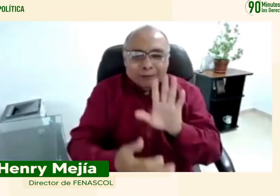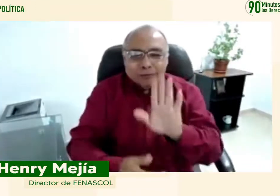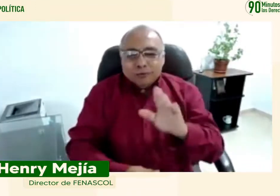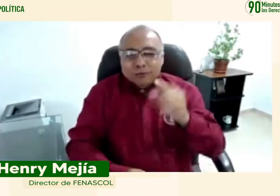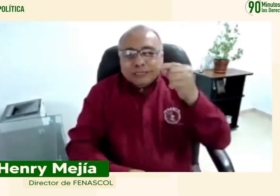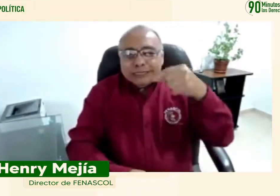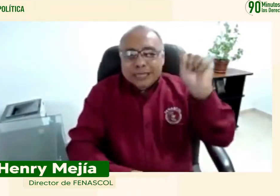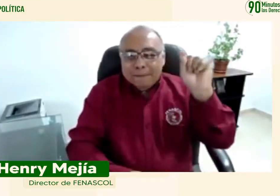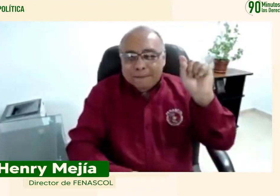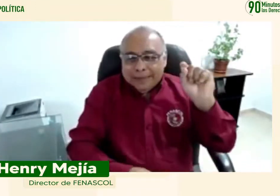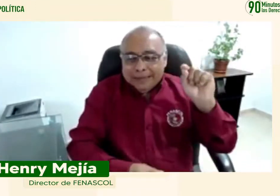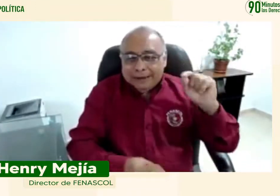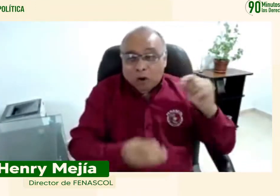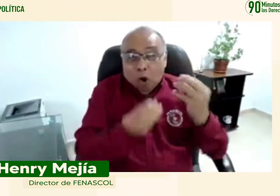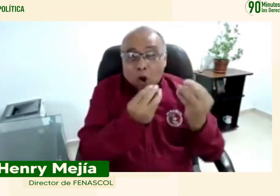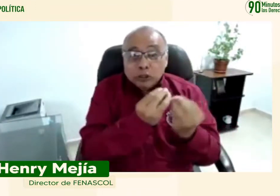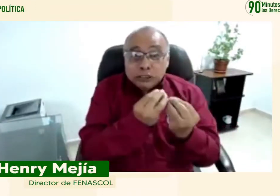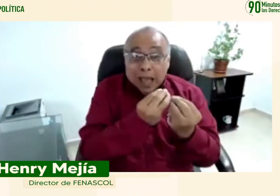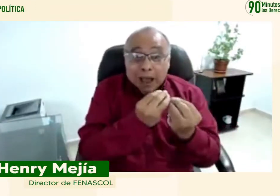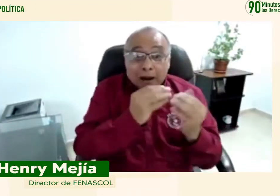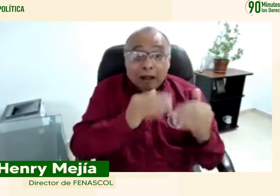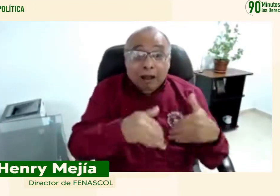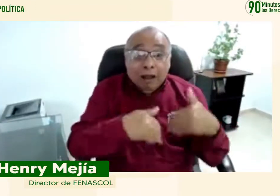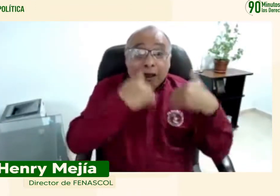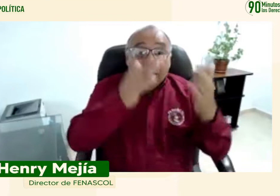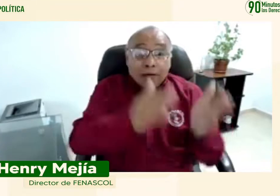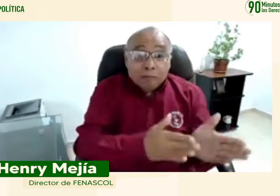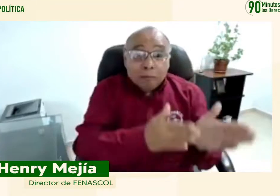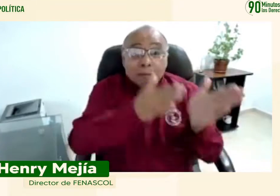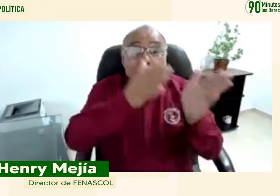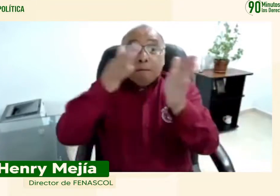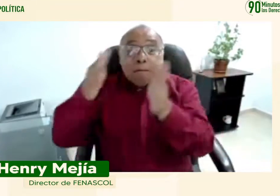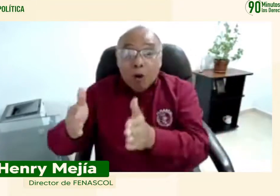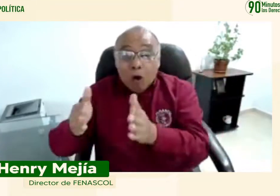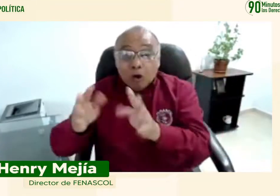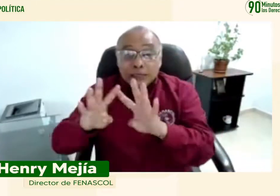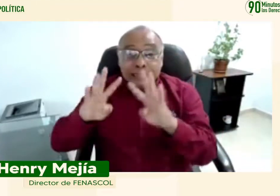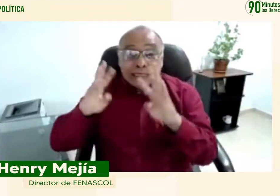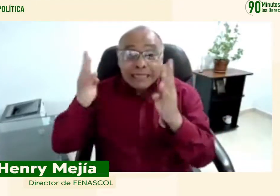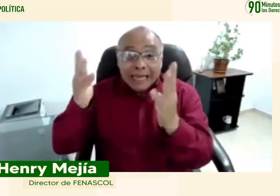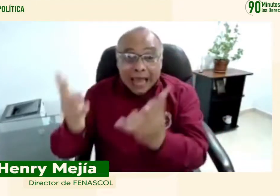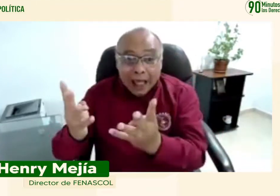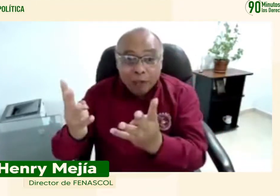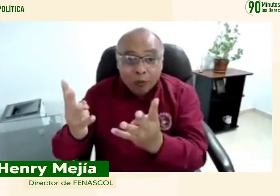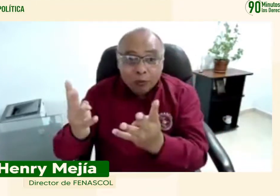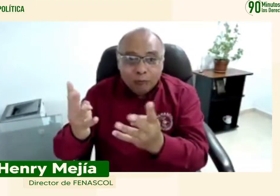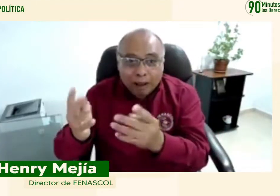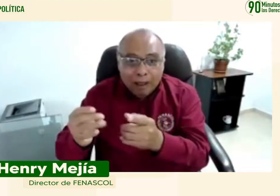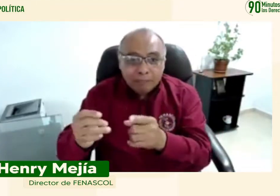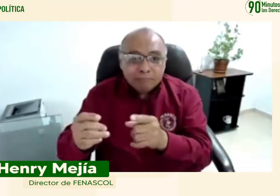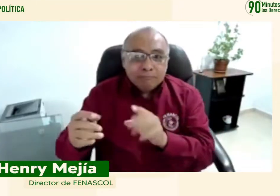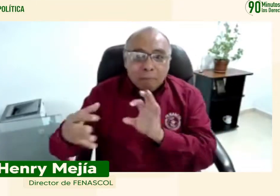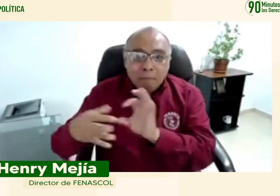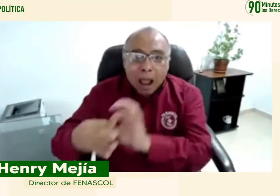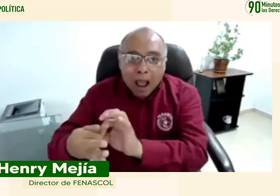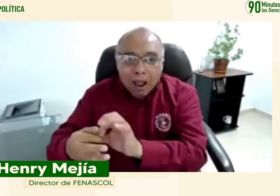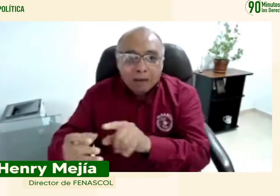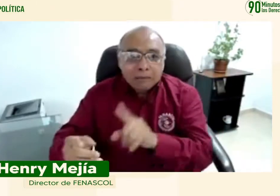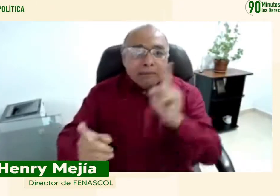hacíamos en cenas call y trabajábamos con samper luego él se volvió pues digamos estuvo como concejal luego pasó al